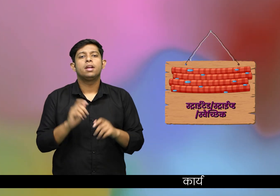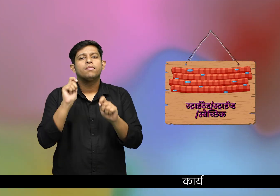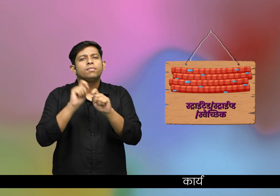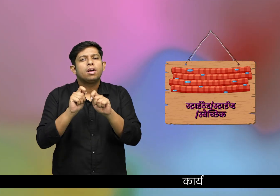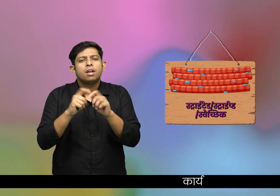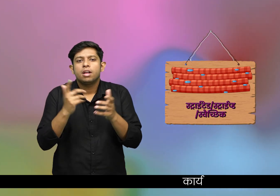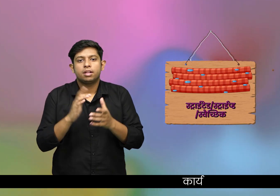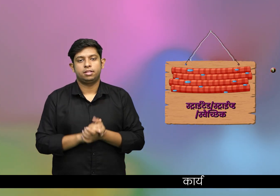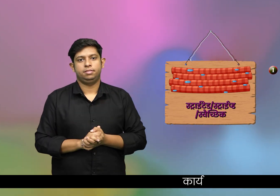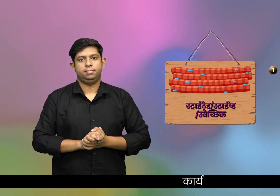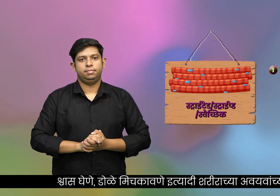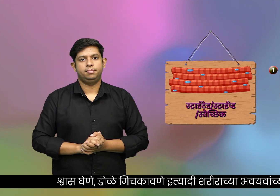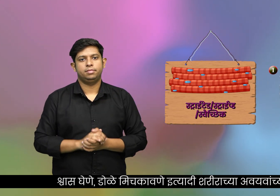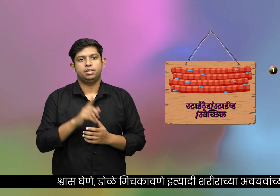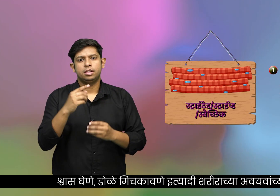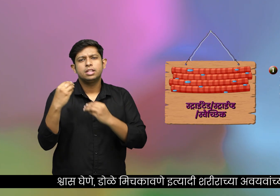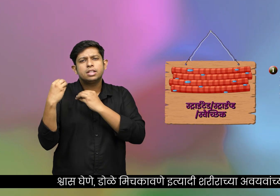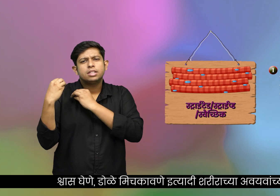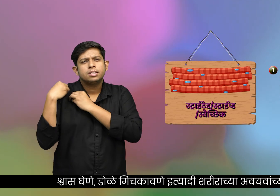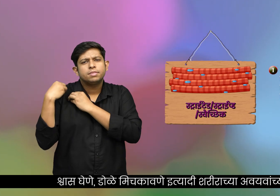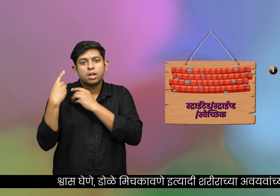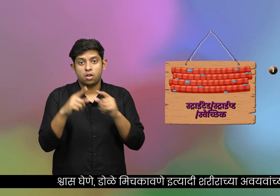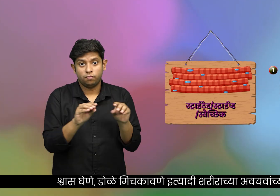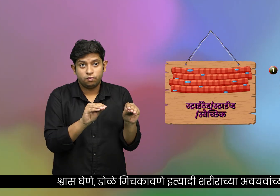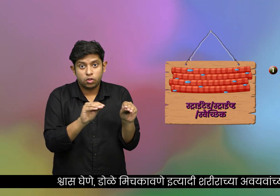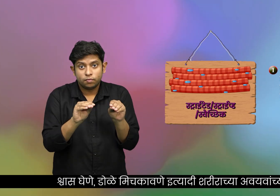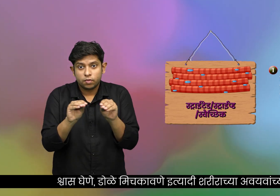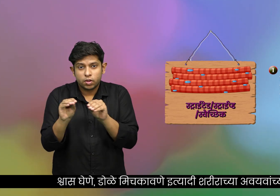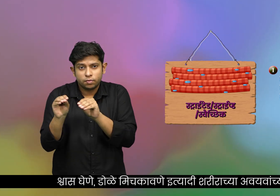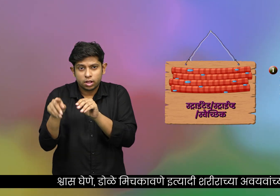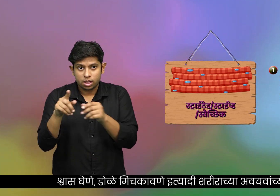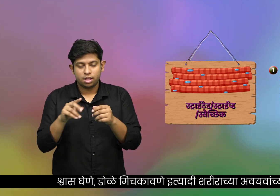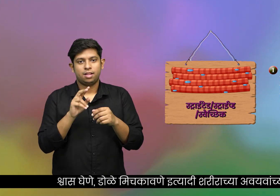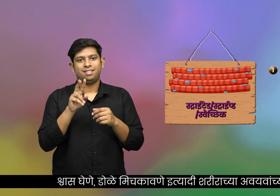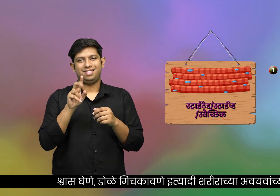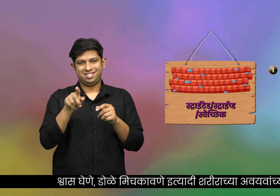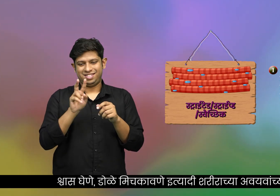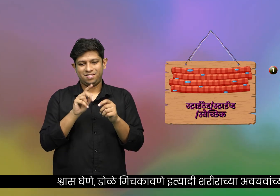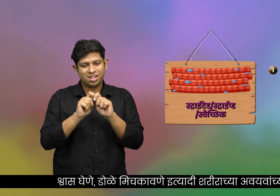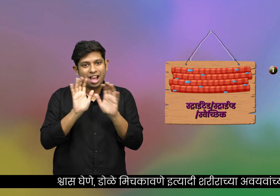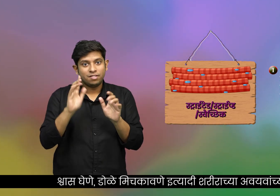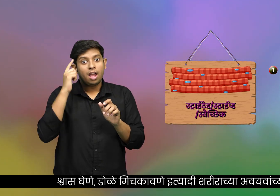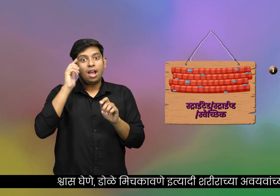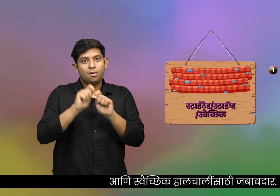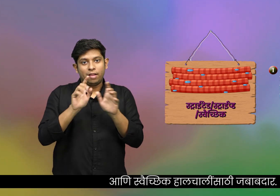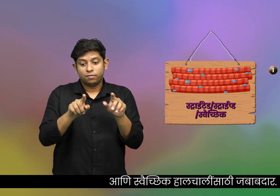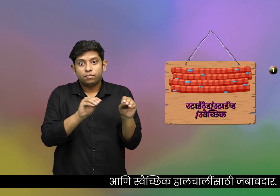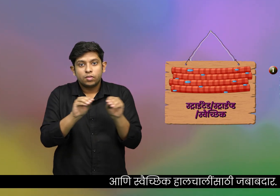कार्य: श्वास घेणे, डोळे मिचकवणे इत्यादी शरीराच्या अवयवांची हालचाली आणि